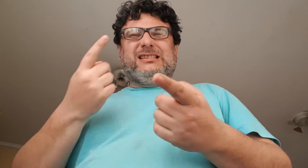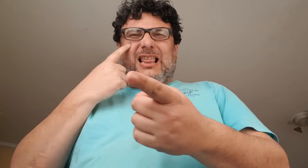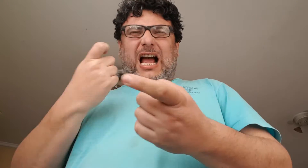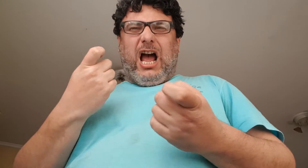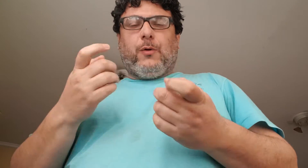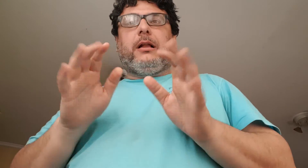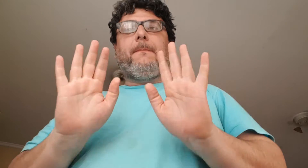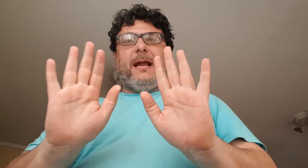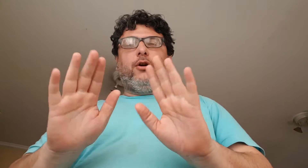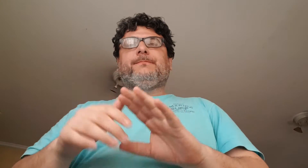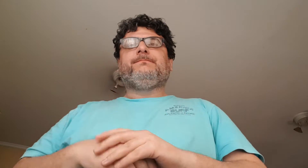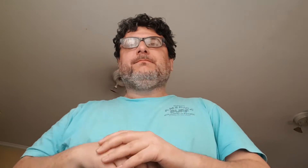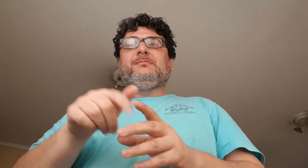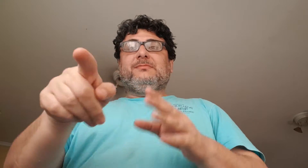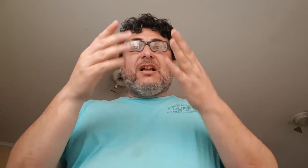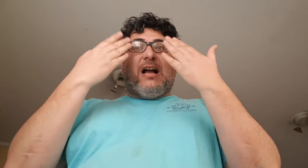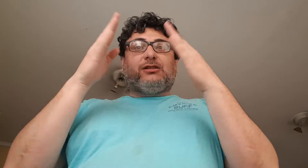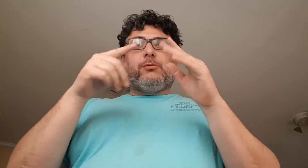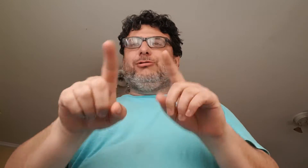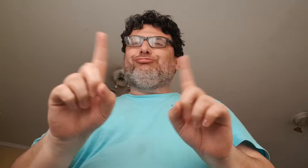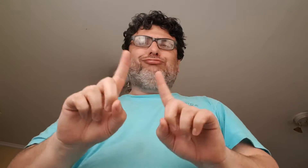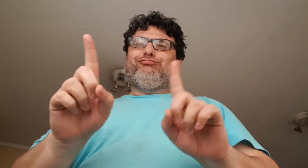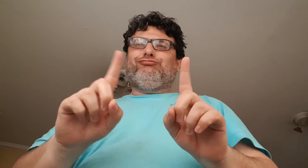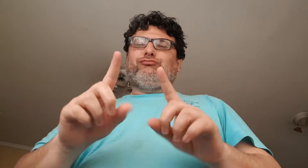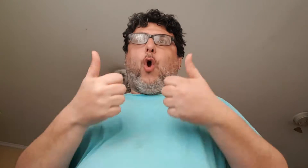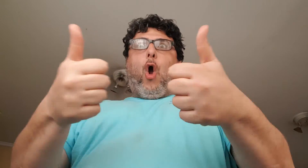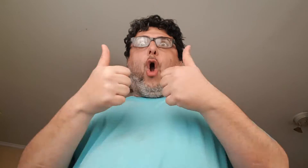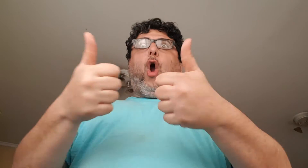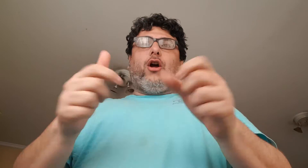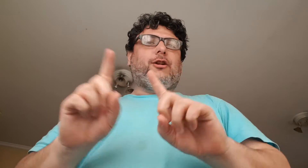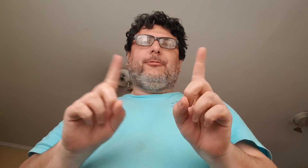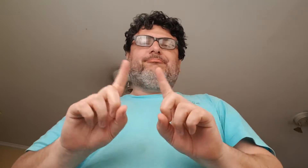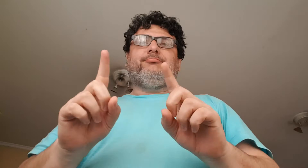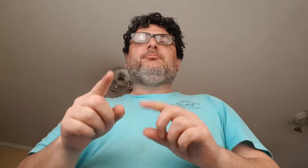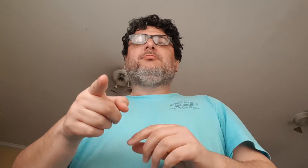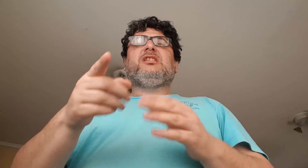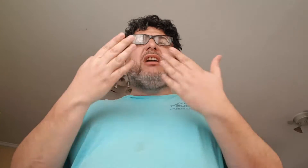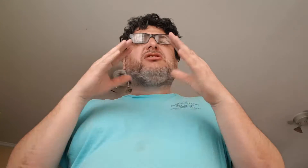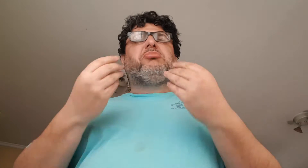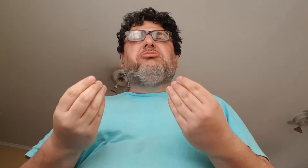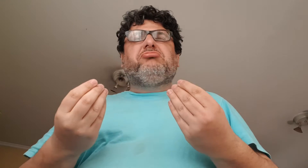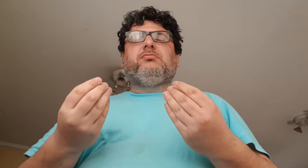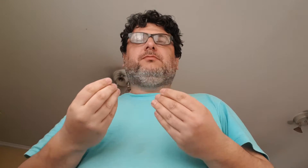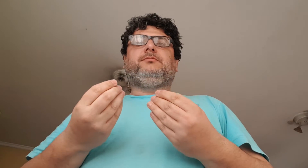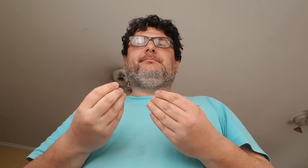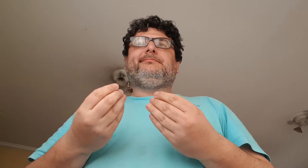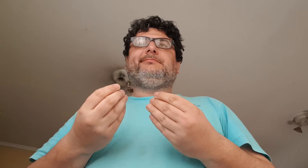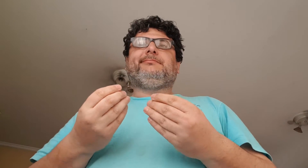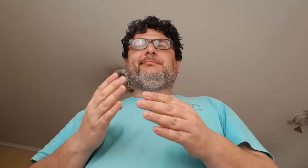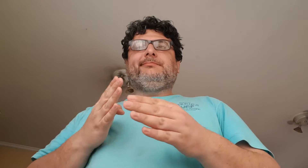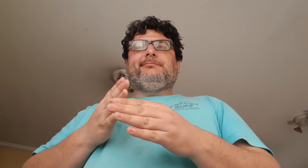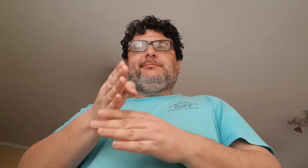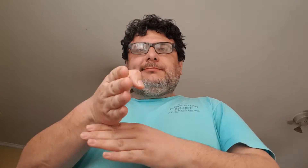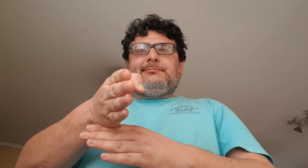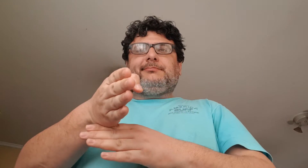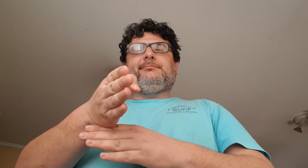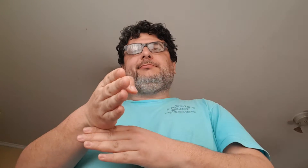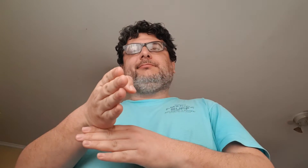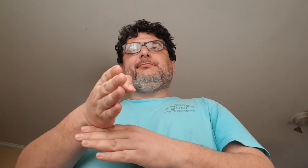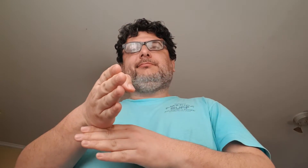económica, de la red de corrupción que puso fin a la elección. Fueron 61 los que